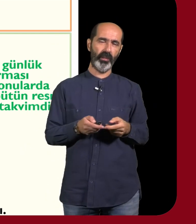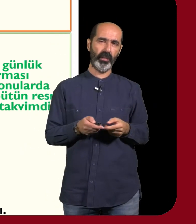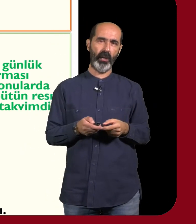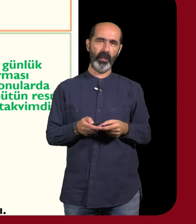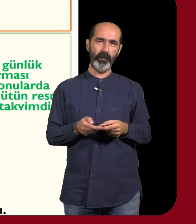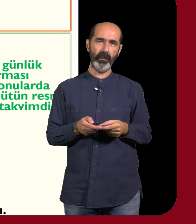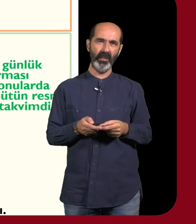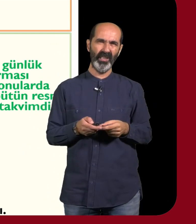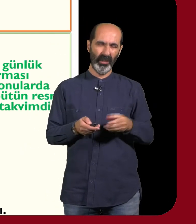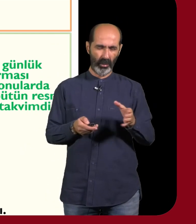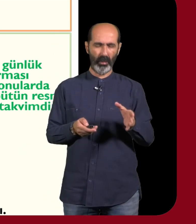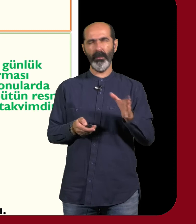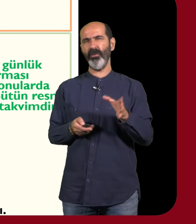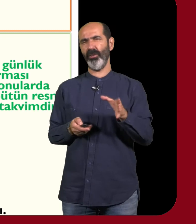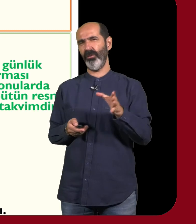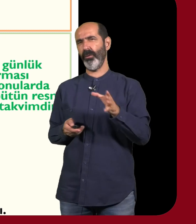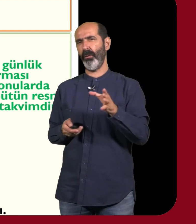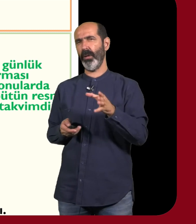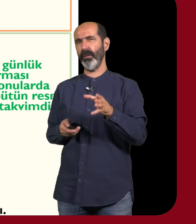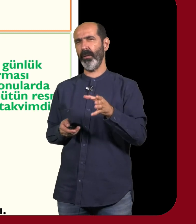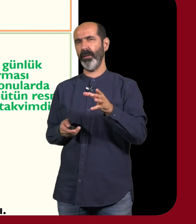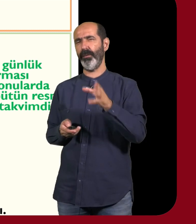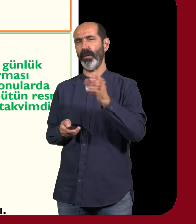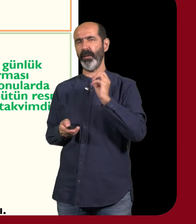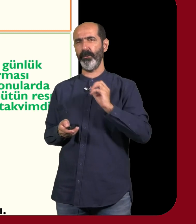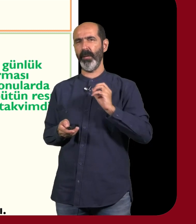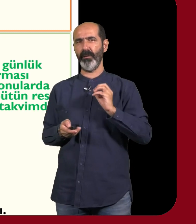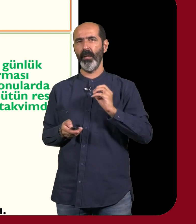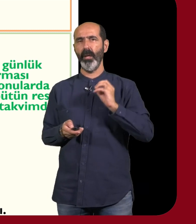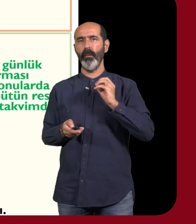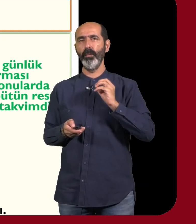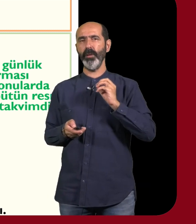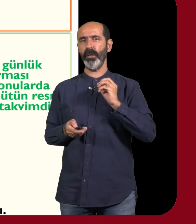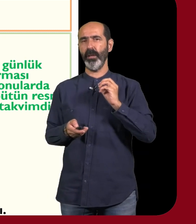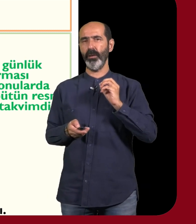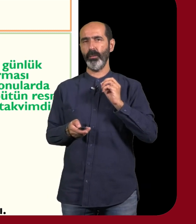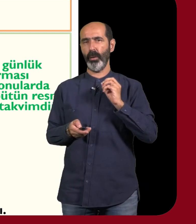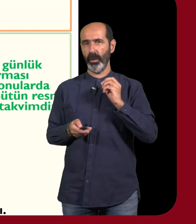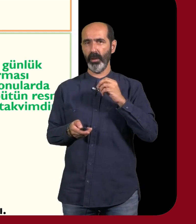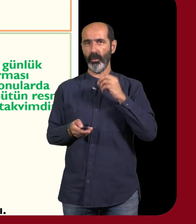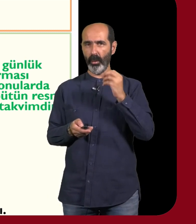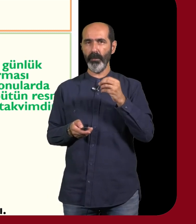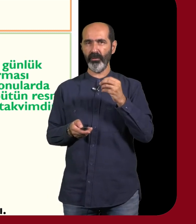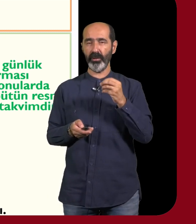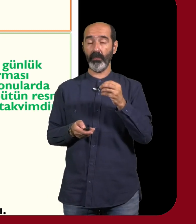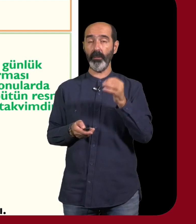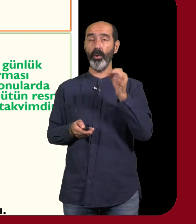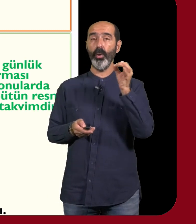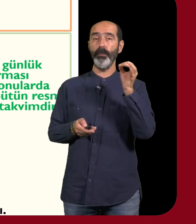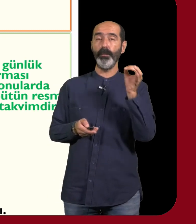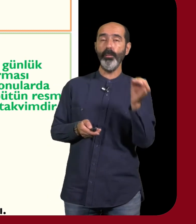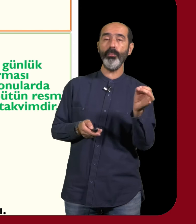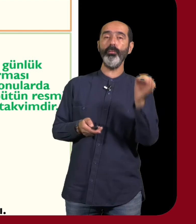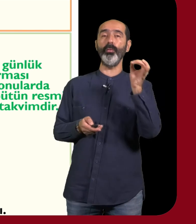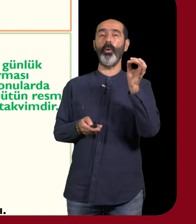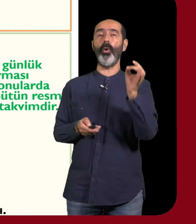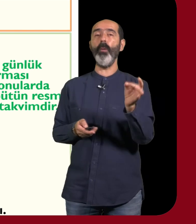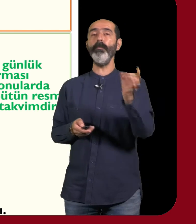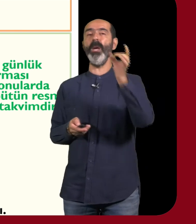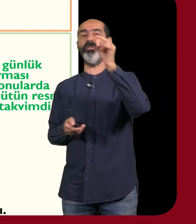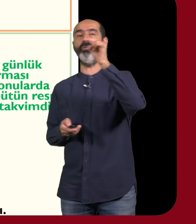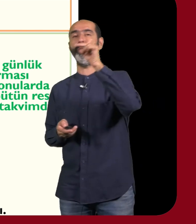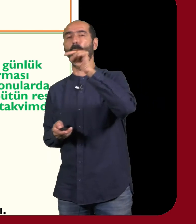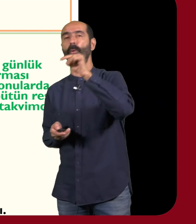15'lik kavramı 15 yaşında olanları ifade etmez buradaki top15 kavramı